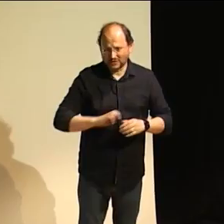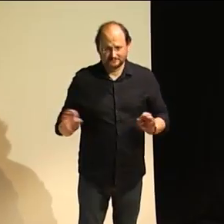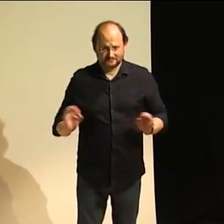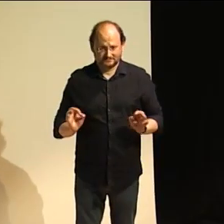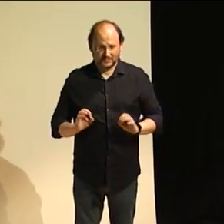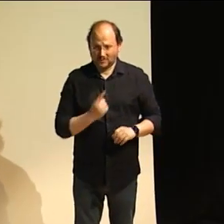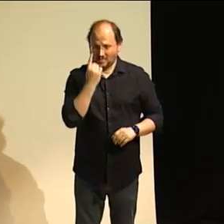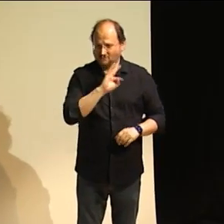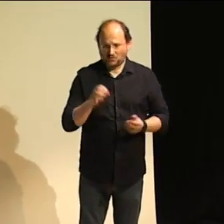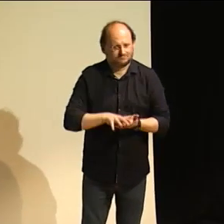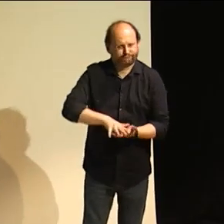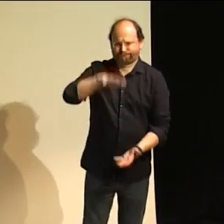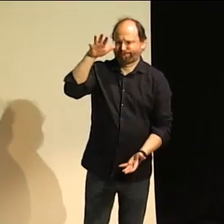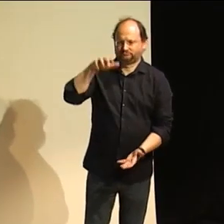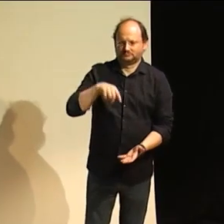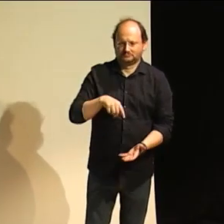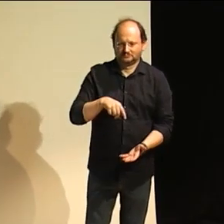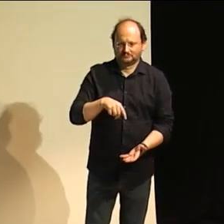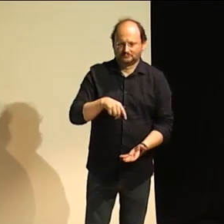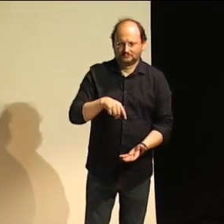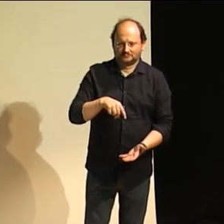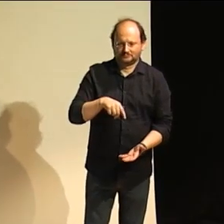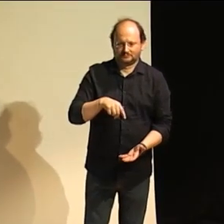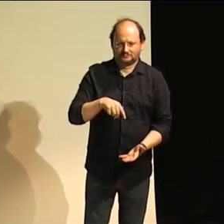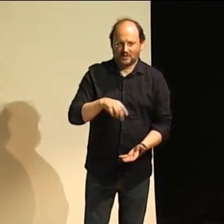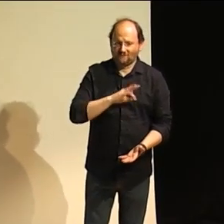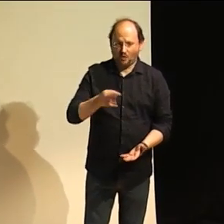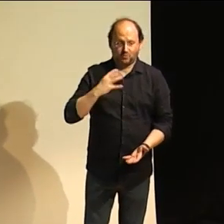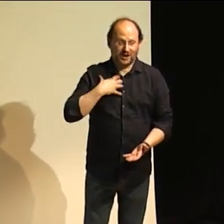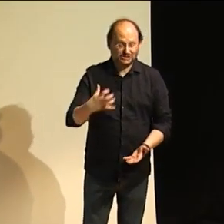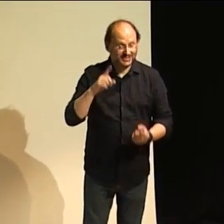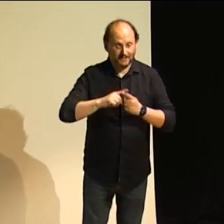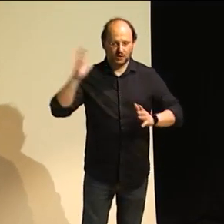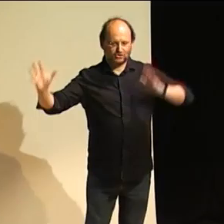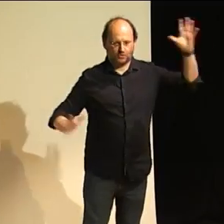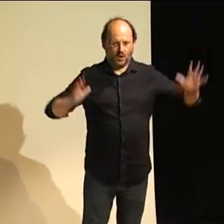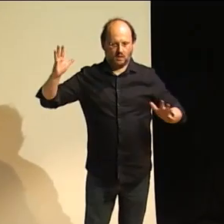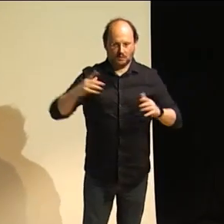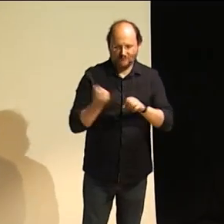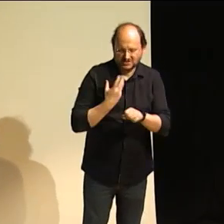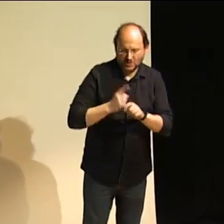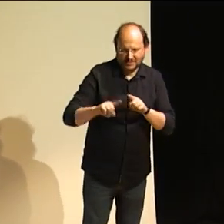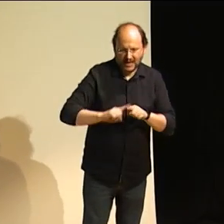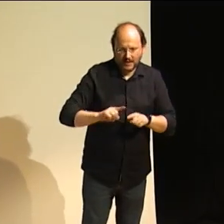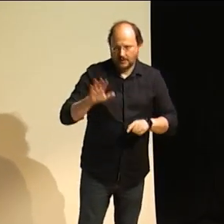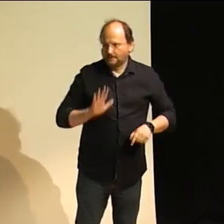pays d'Europe, on n'a pas autant d'archives que les archives françaises. On est vraiment très très riche sur la question de la